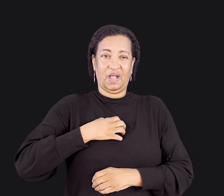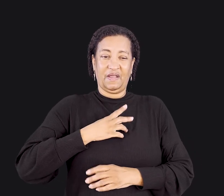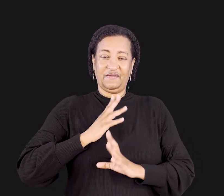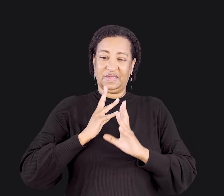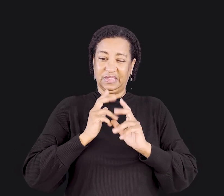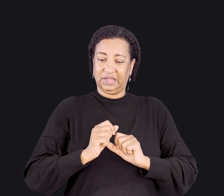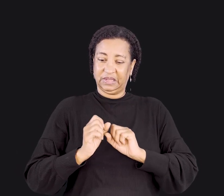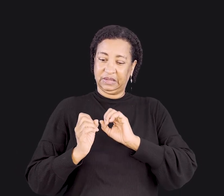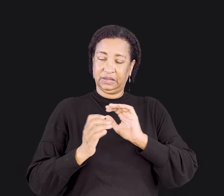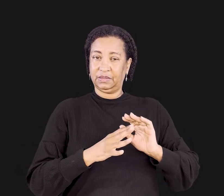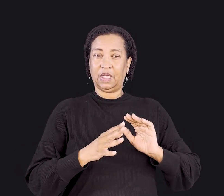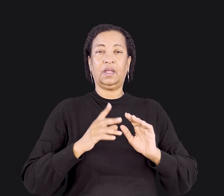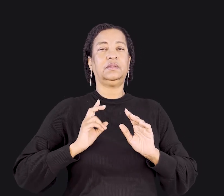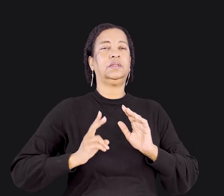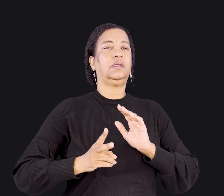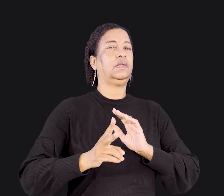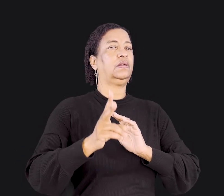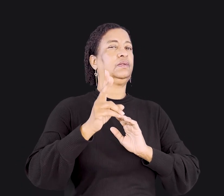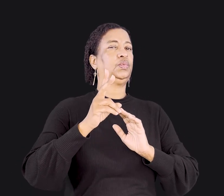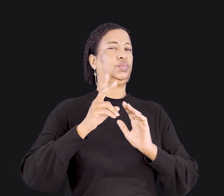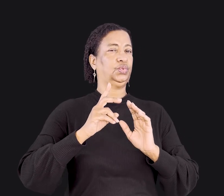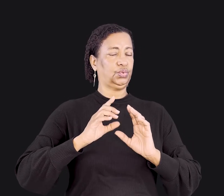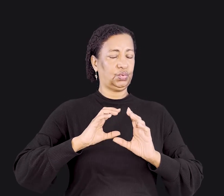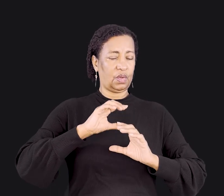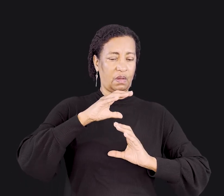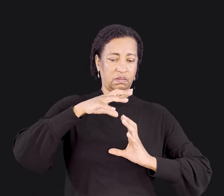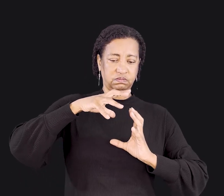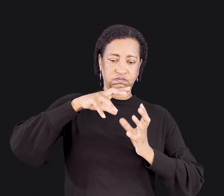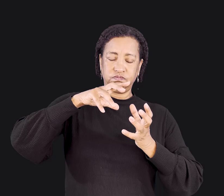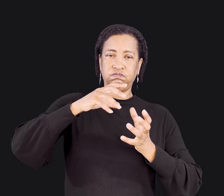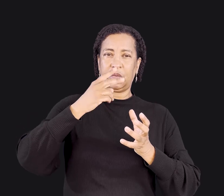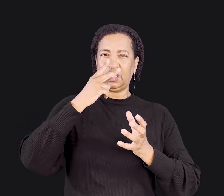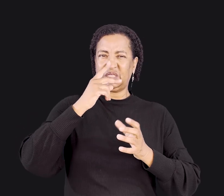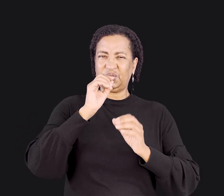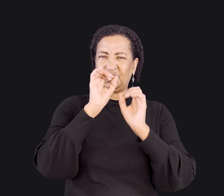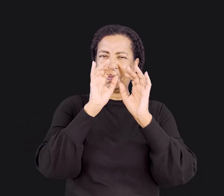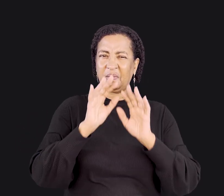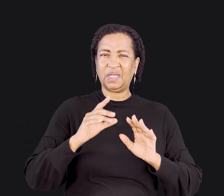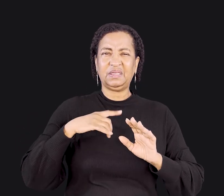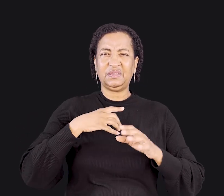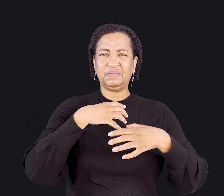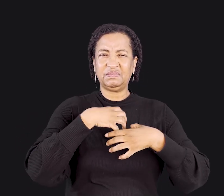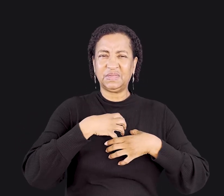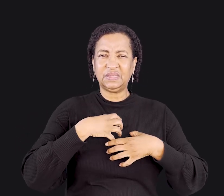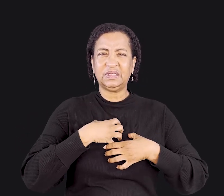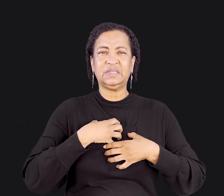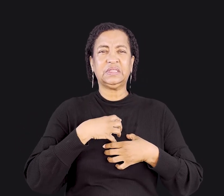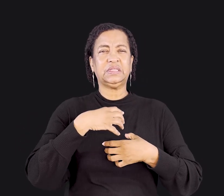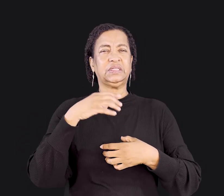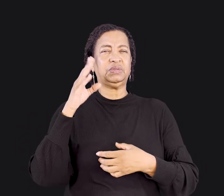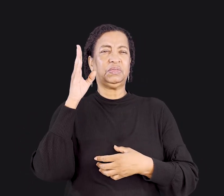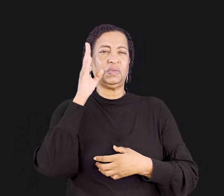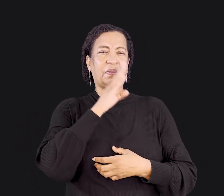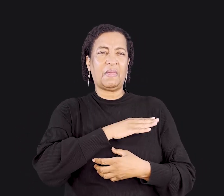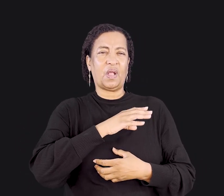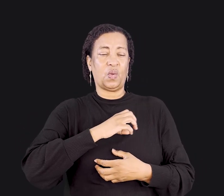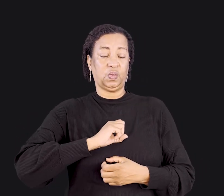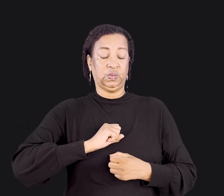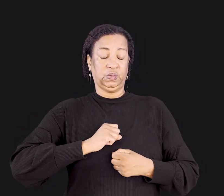raiva, ela se tornará uma bola de neve e depois teremos que lidar com sentimentos como malícia e amargura. Uma